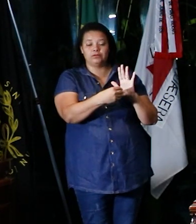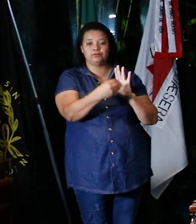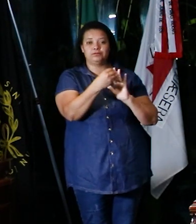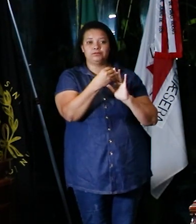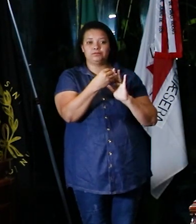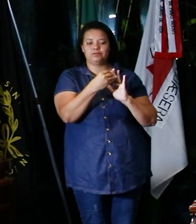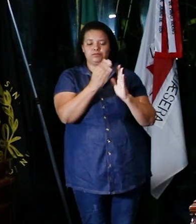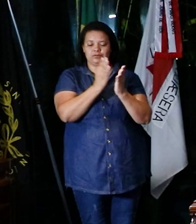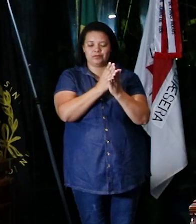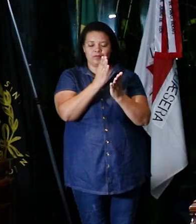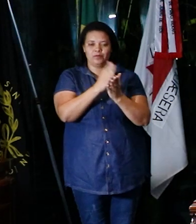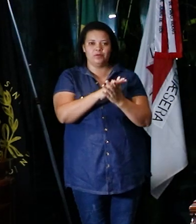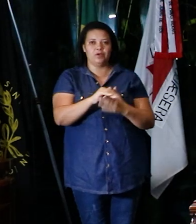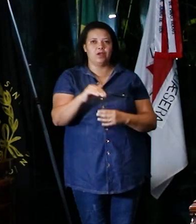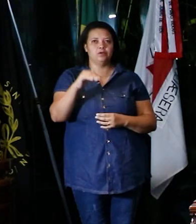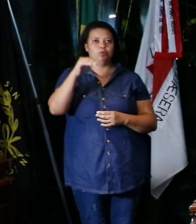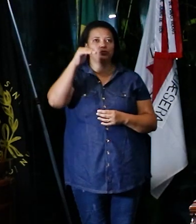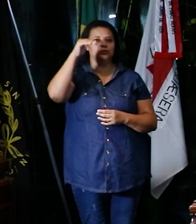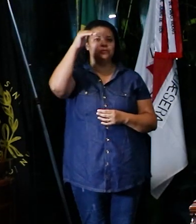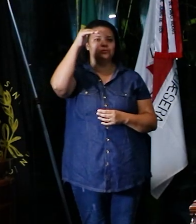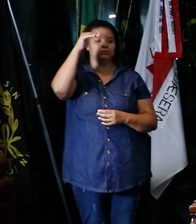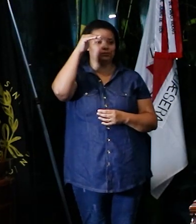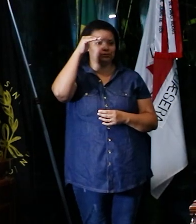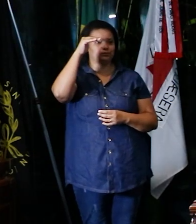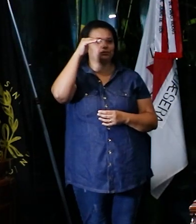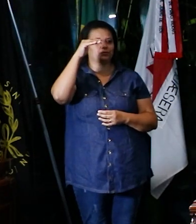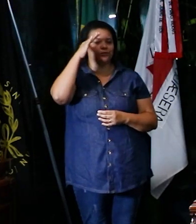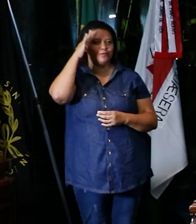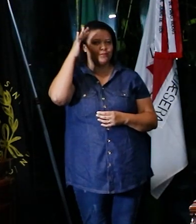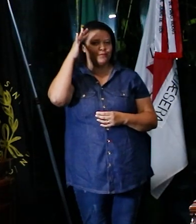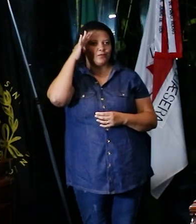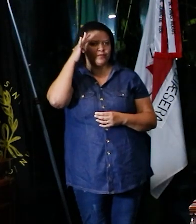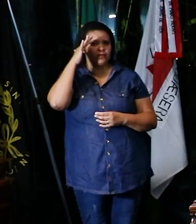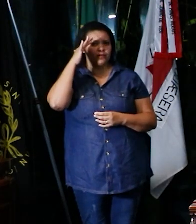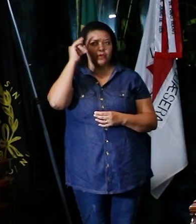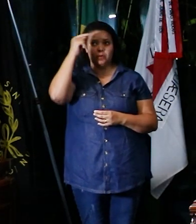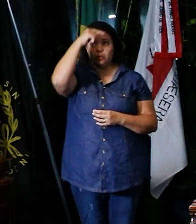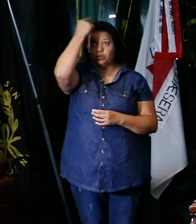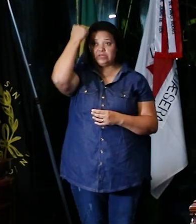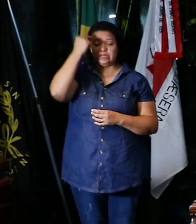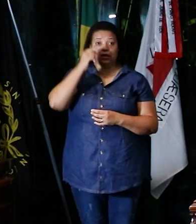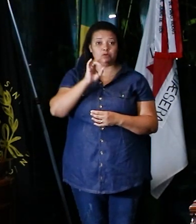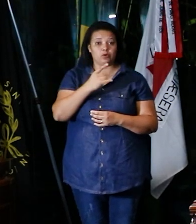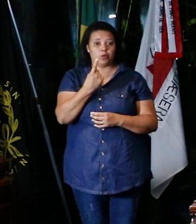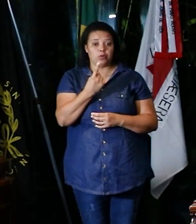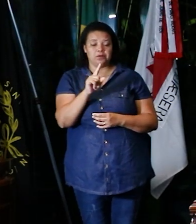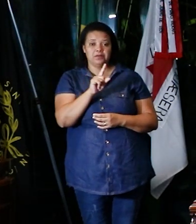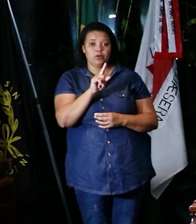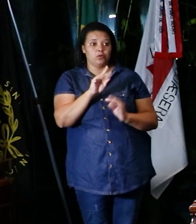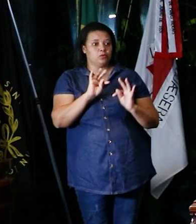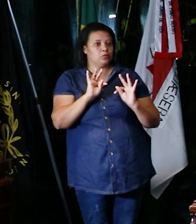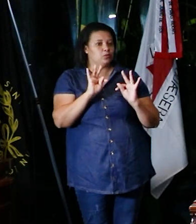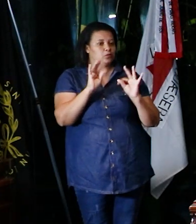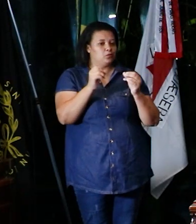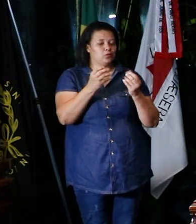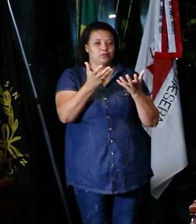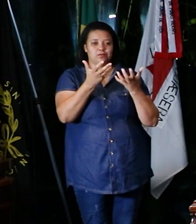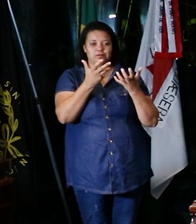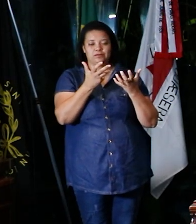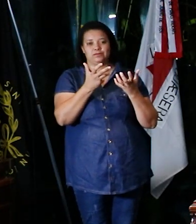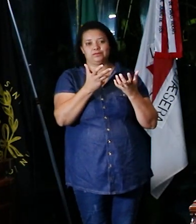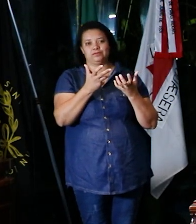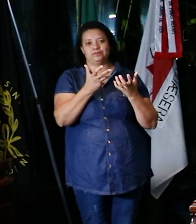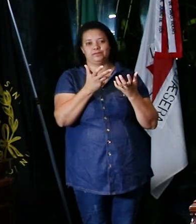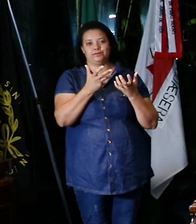nos adultos, novelo, desvelo. Não é dos santos, é de todos os santos e pecadores. A